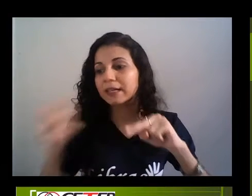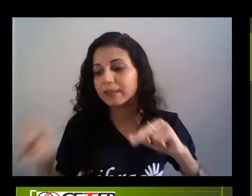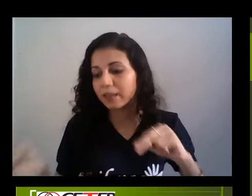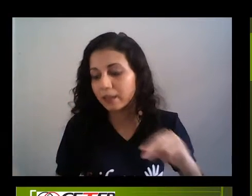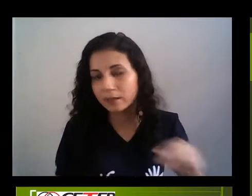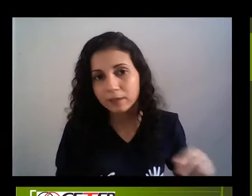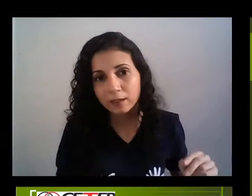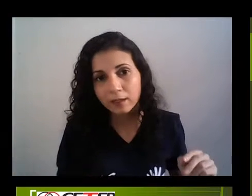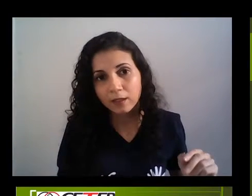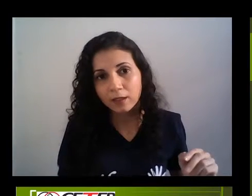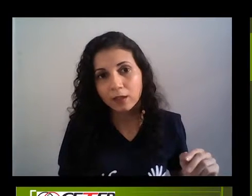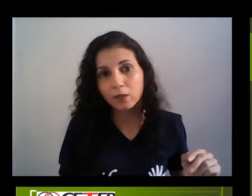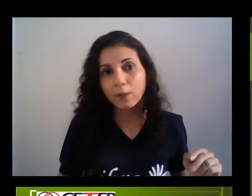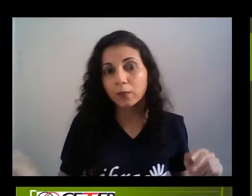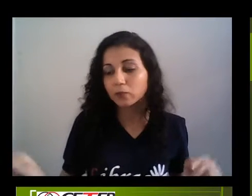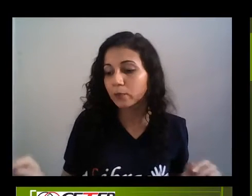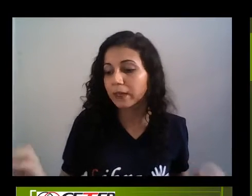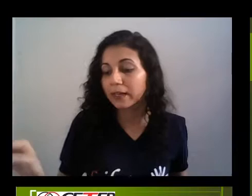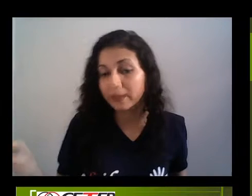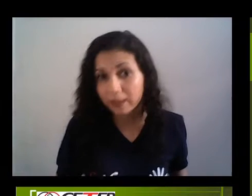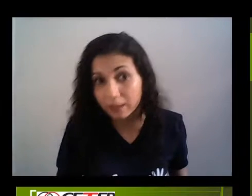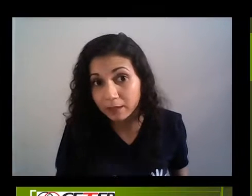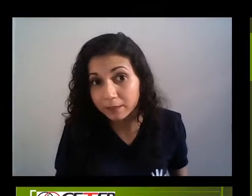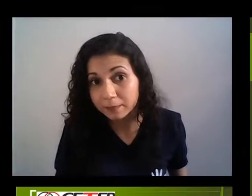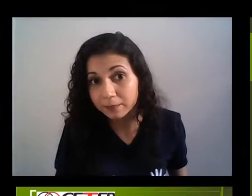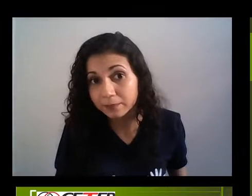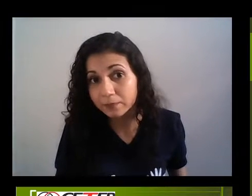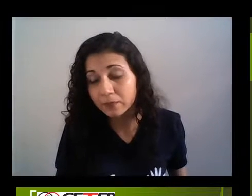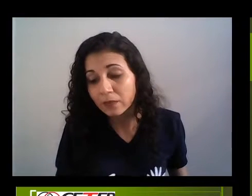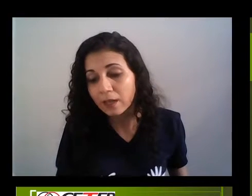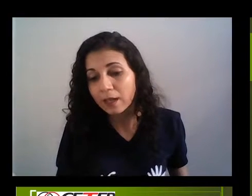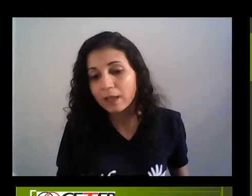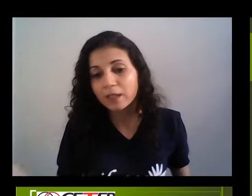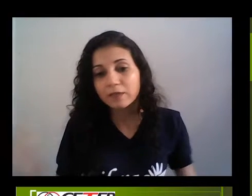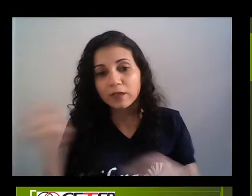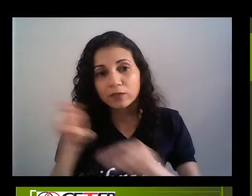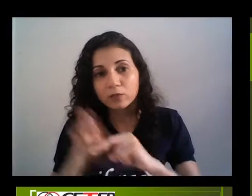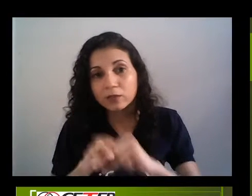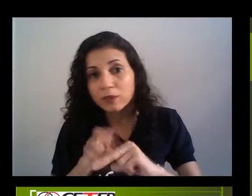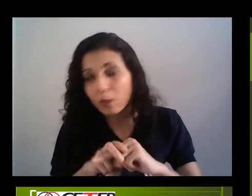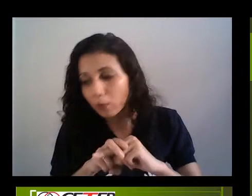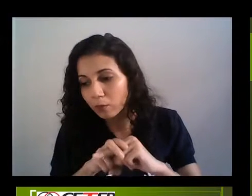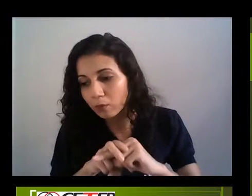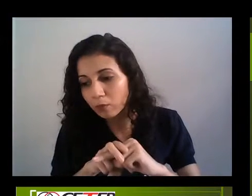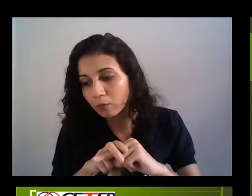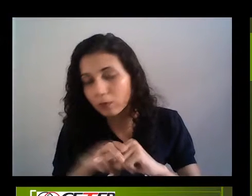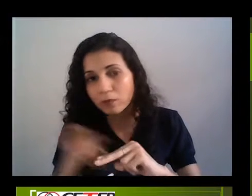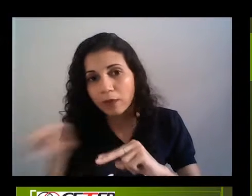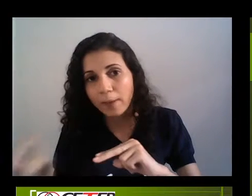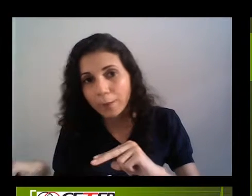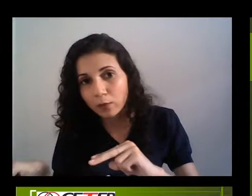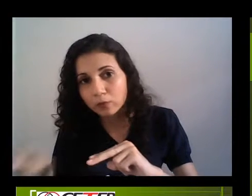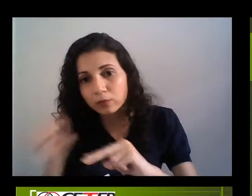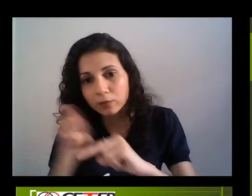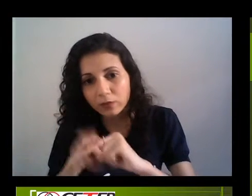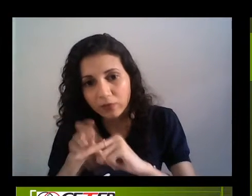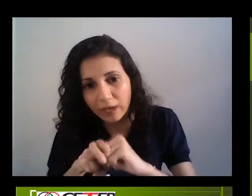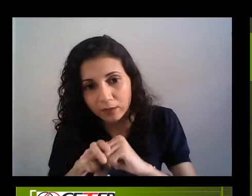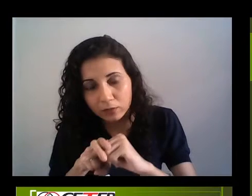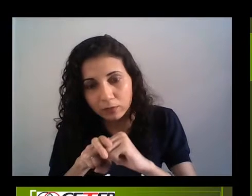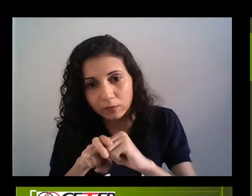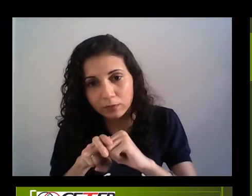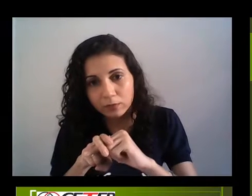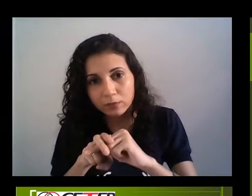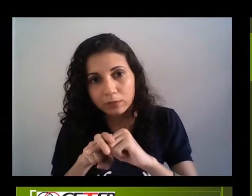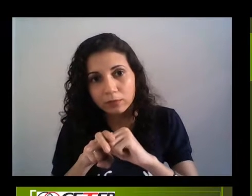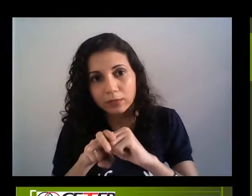na cadeira, eu aponto para a cadeira e faço o sinal. Aponto e